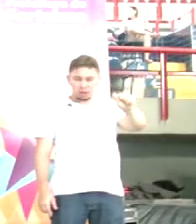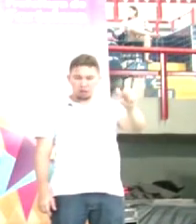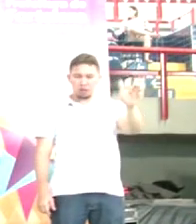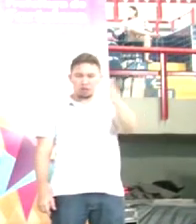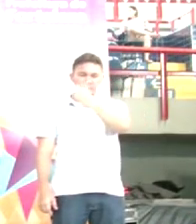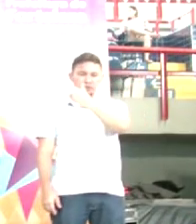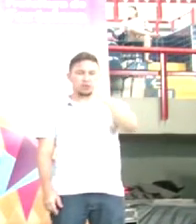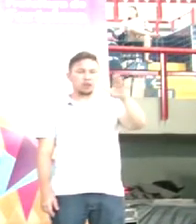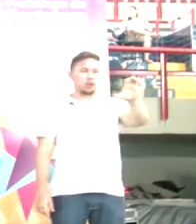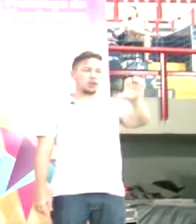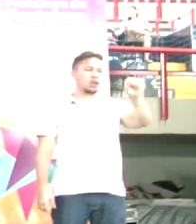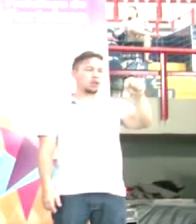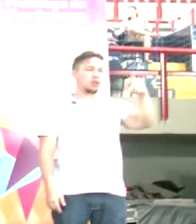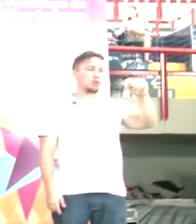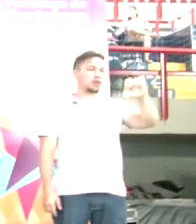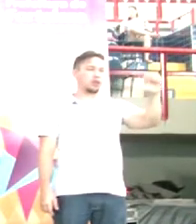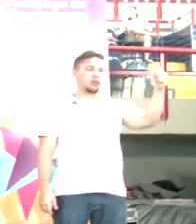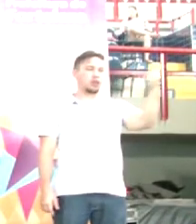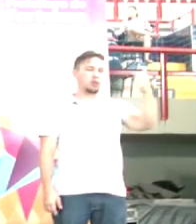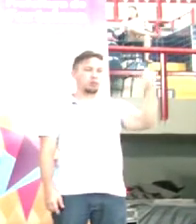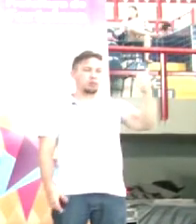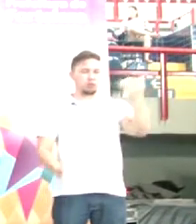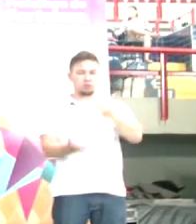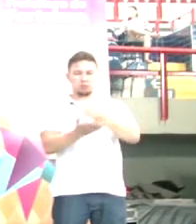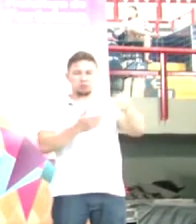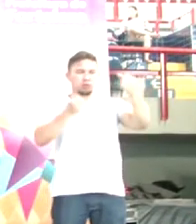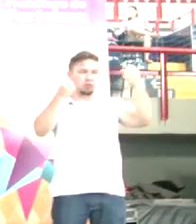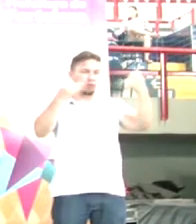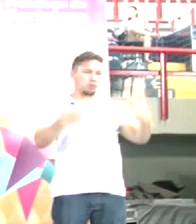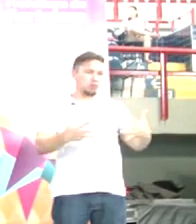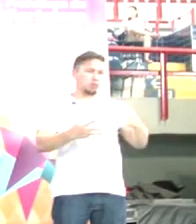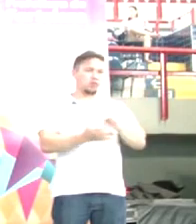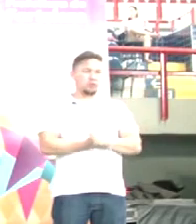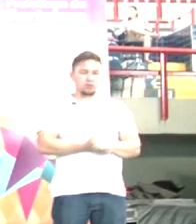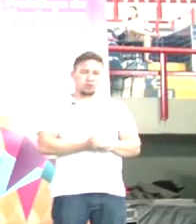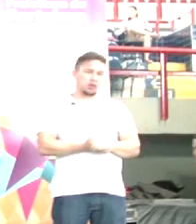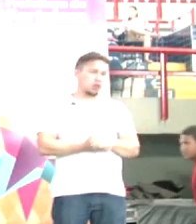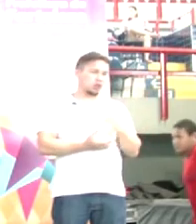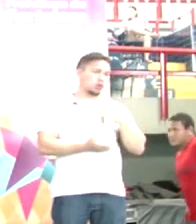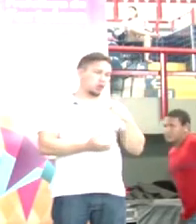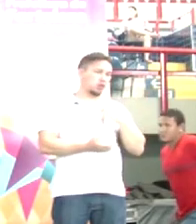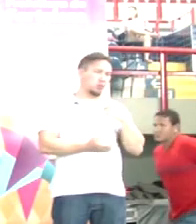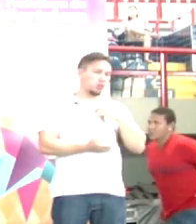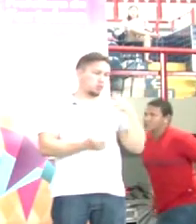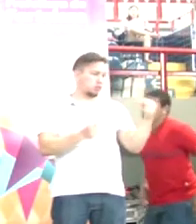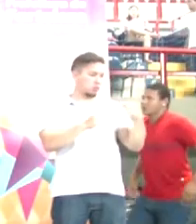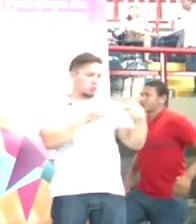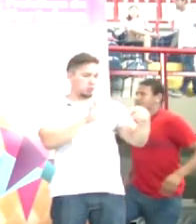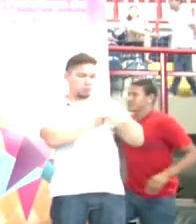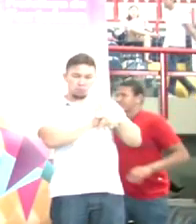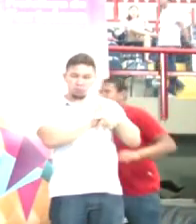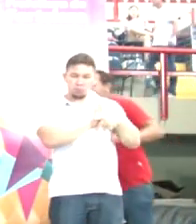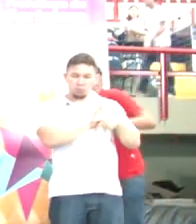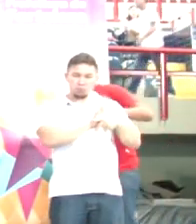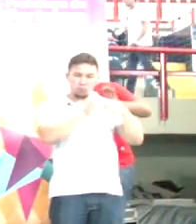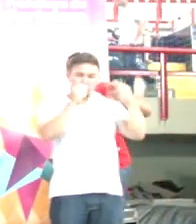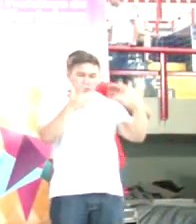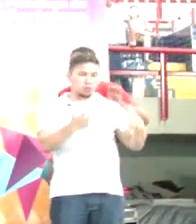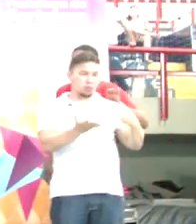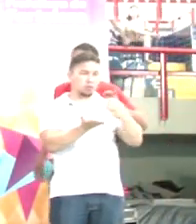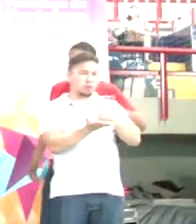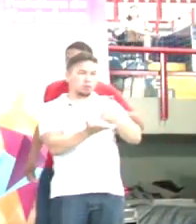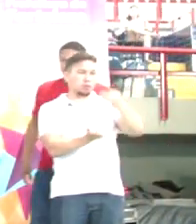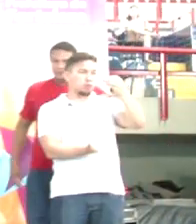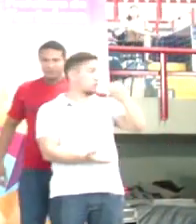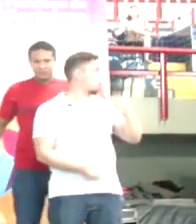Vamos começar então, tá? A gente vai falar um pouco de geometria espacial. O primeiro sólido que vai trabalhar, vai falar um pouco